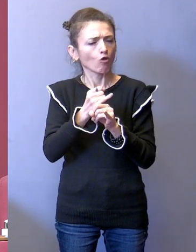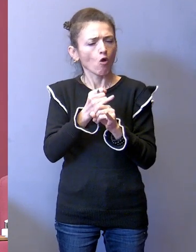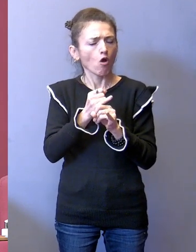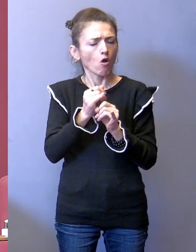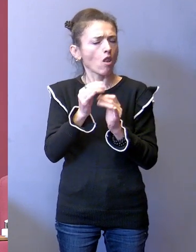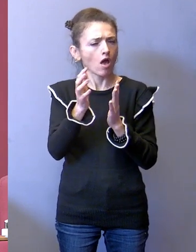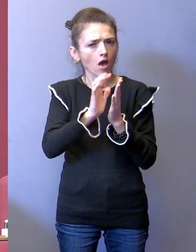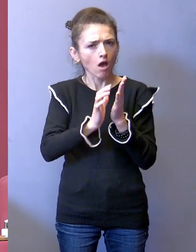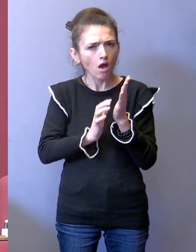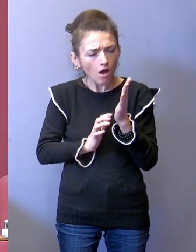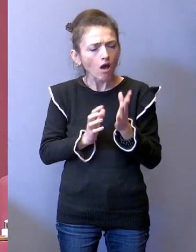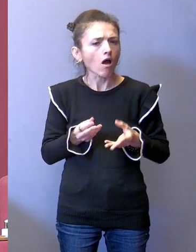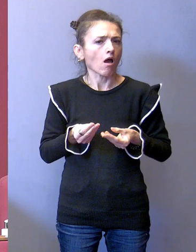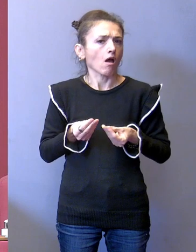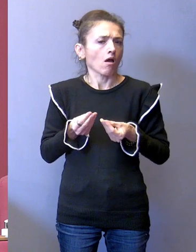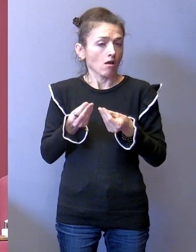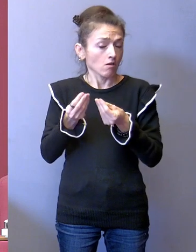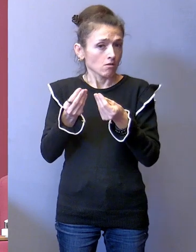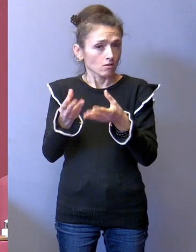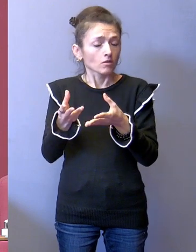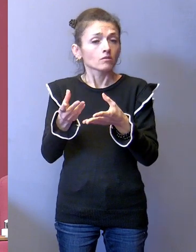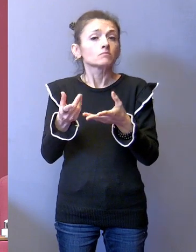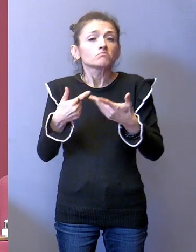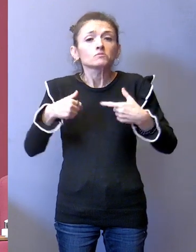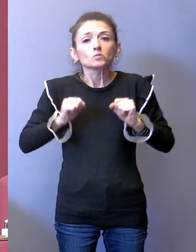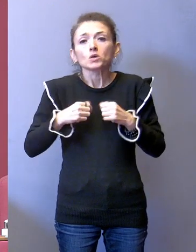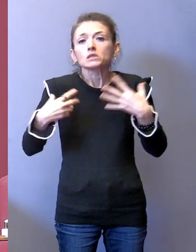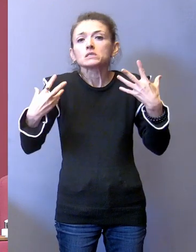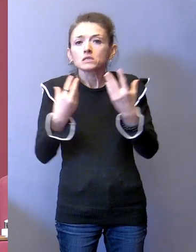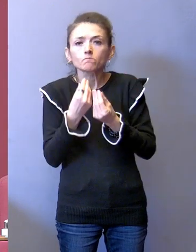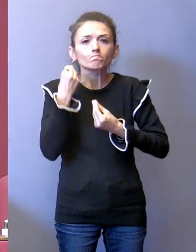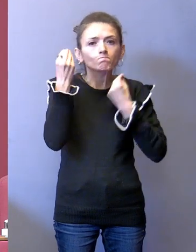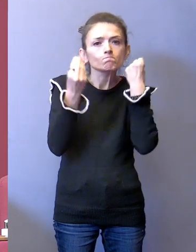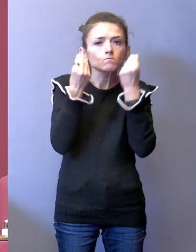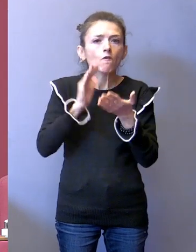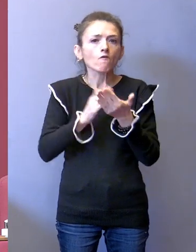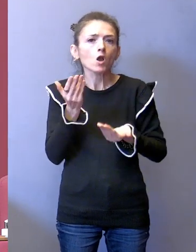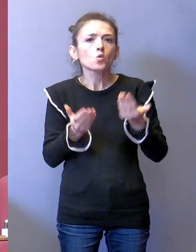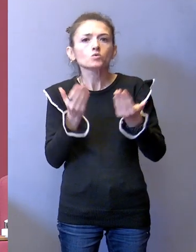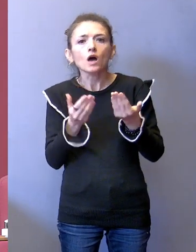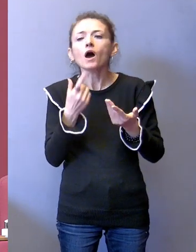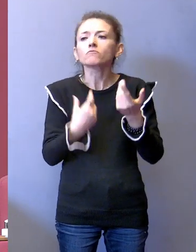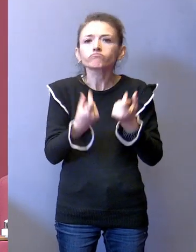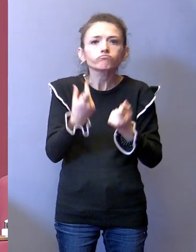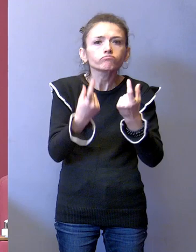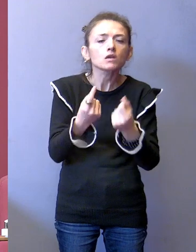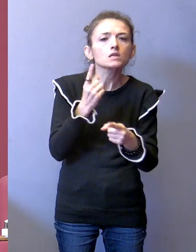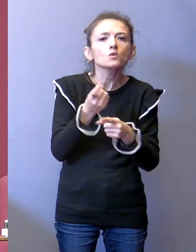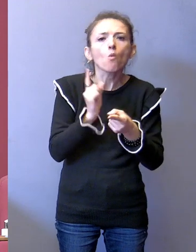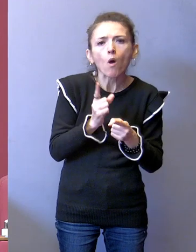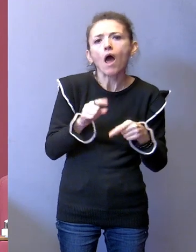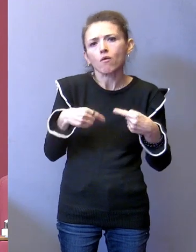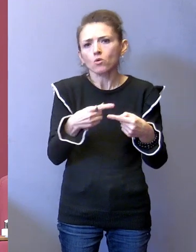e vedremo insieme di implementare quelli che possono essere le necessità che di volta in volta emergeranno Grazie ancora